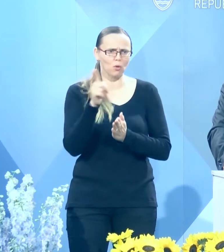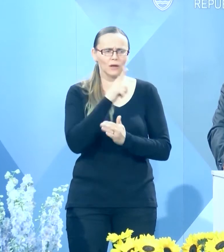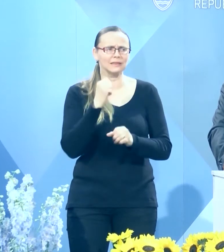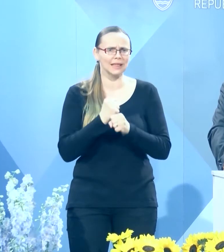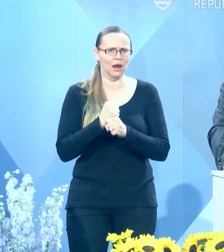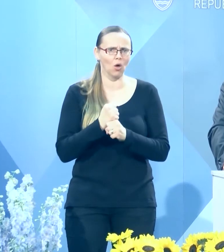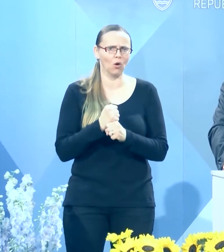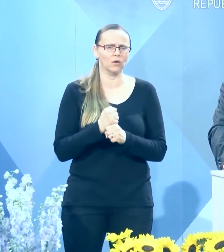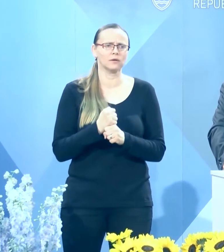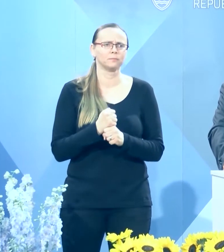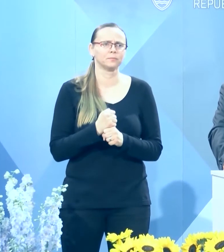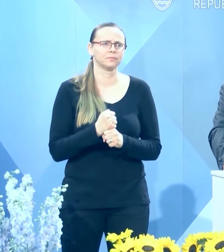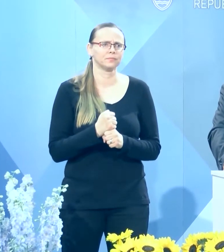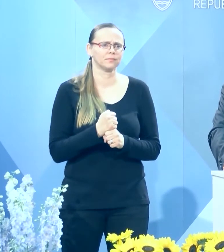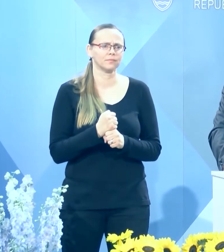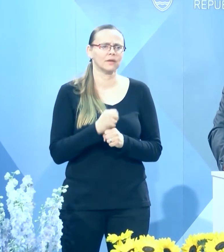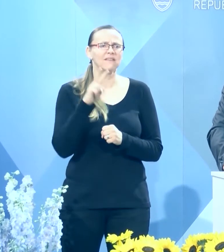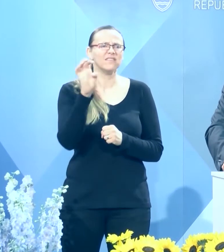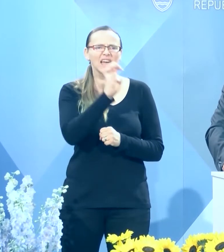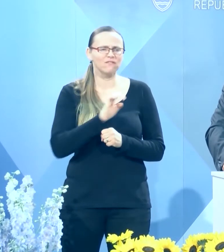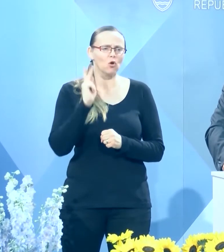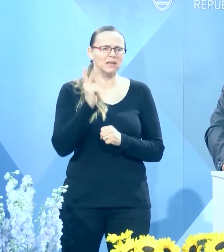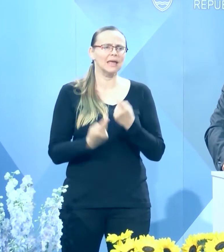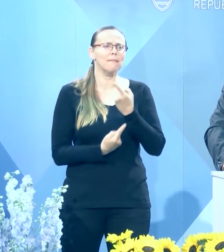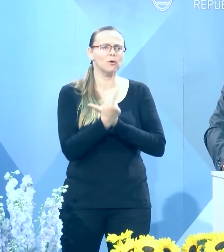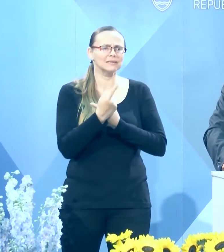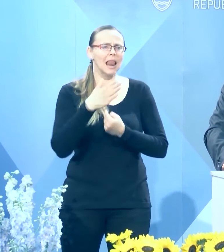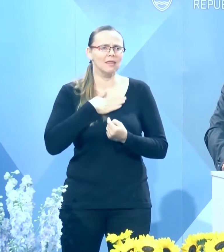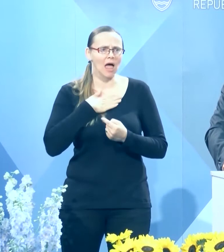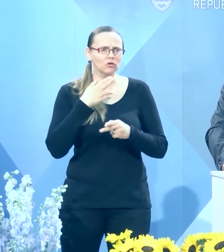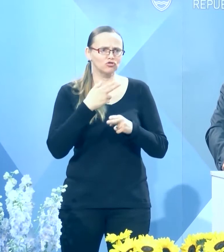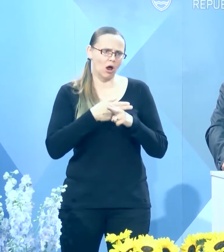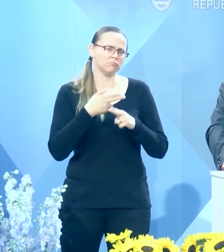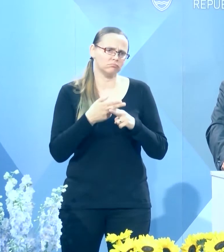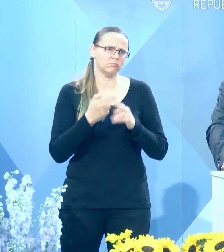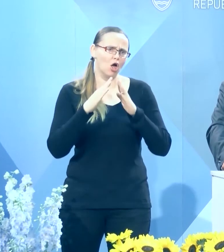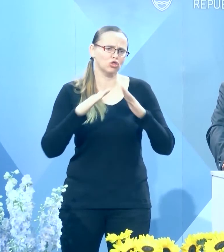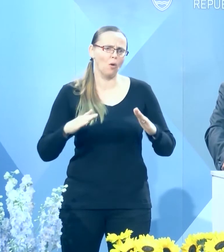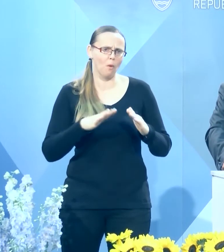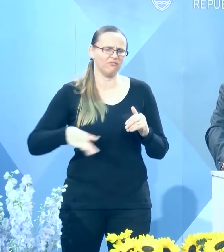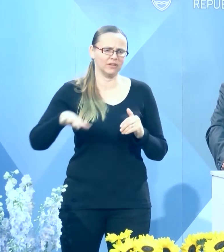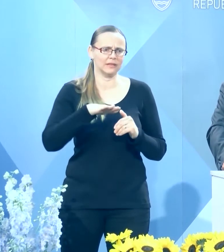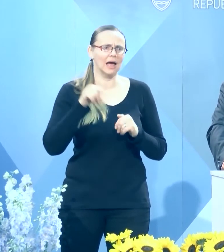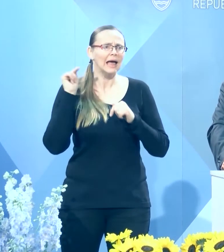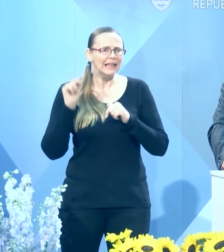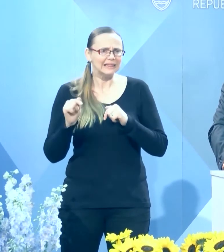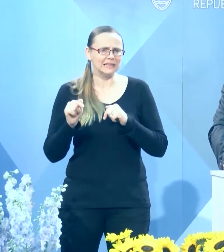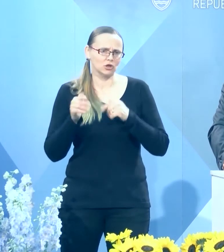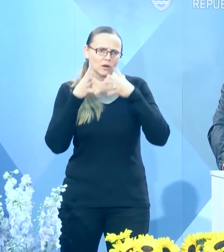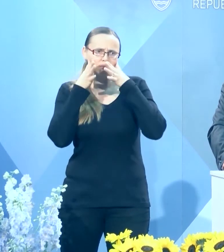delo v Evropi, ki je postala naša domovina. Ti so nam